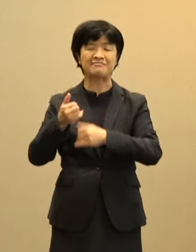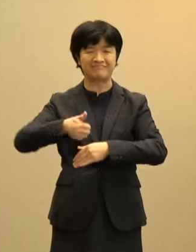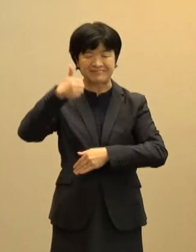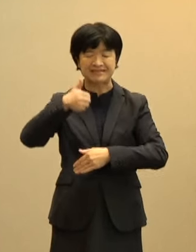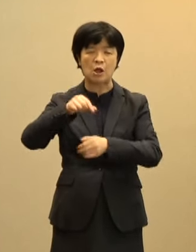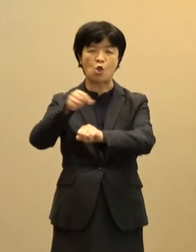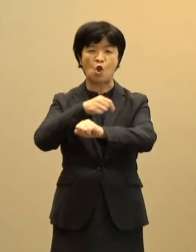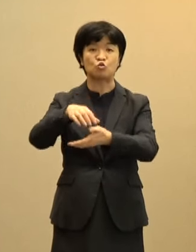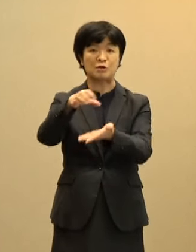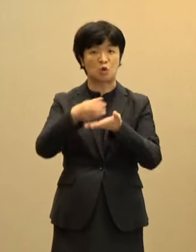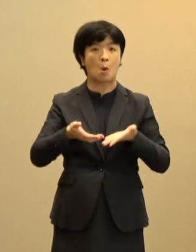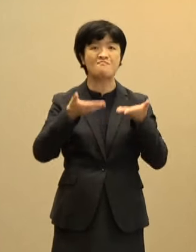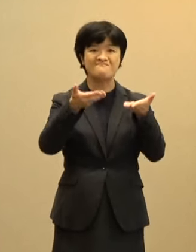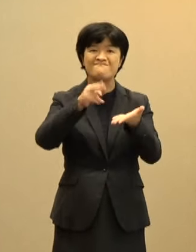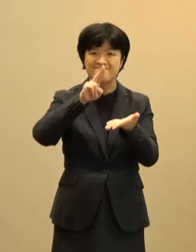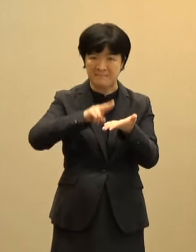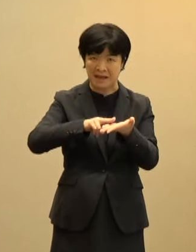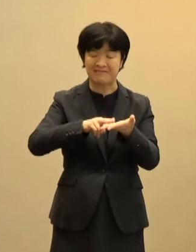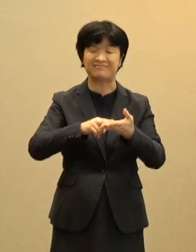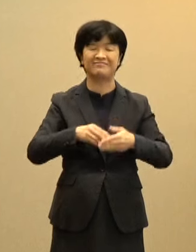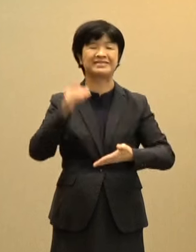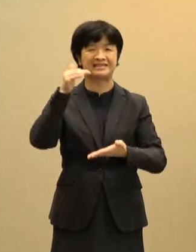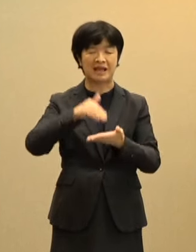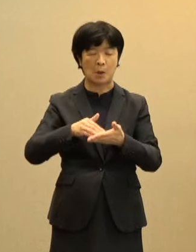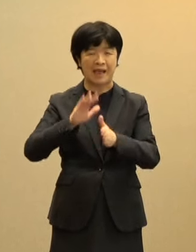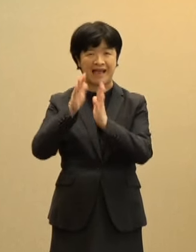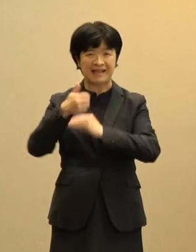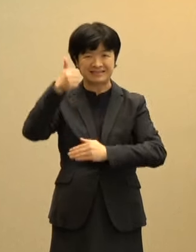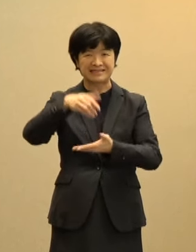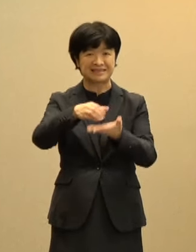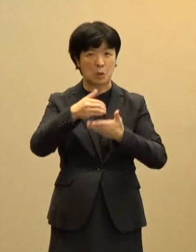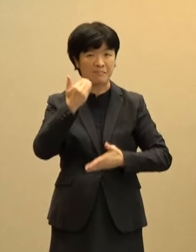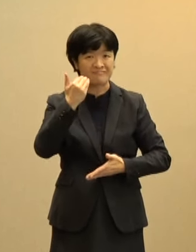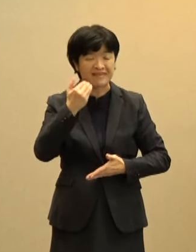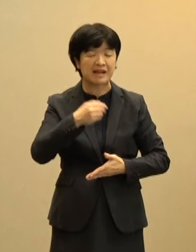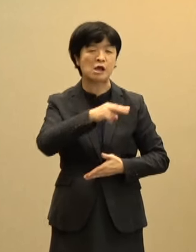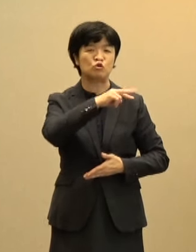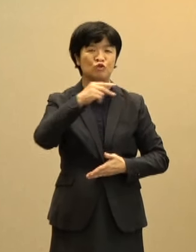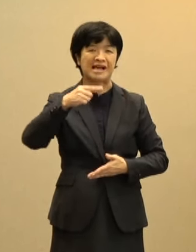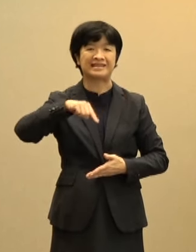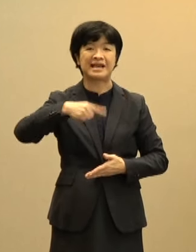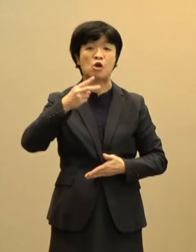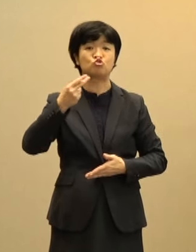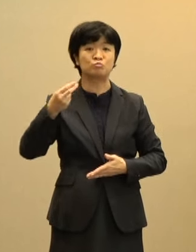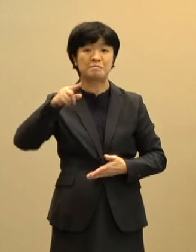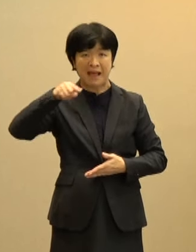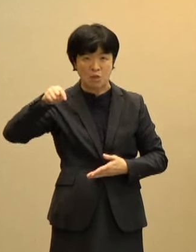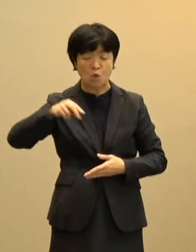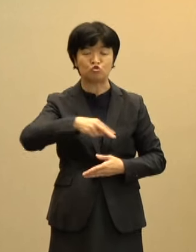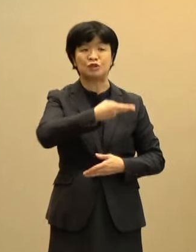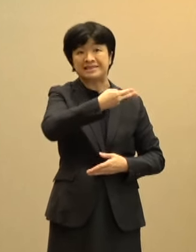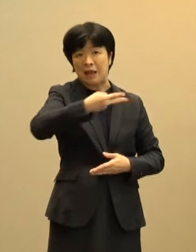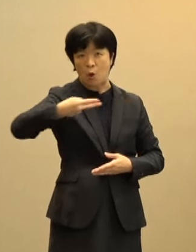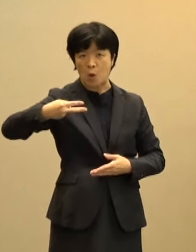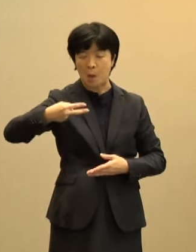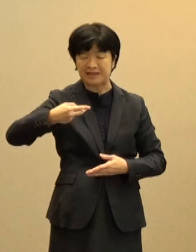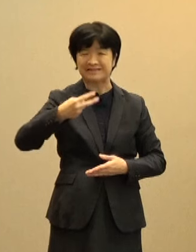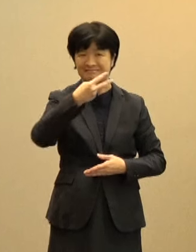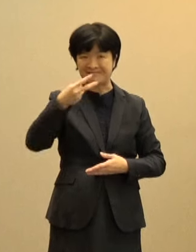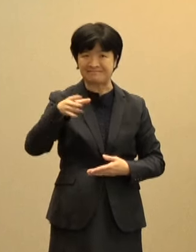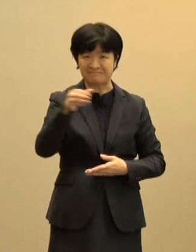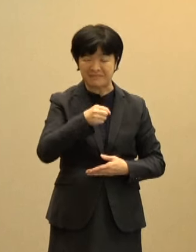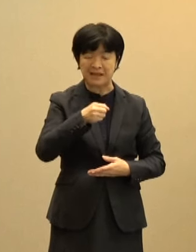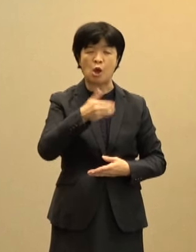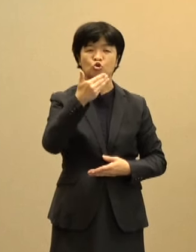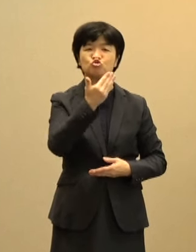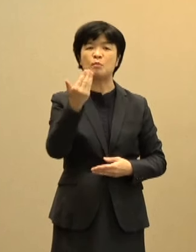しました。最後に知事賞ですが、水泳男子 100m 背泳ぎで銀メダルを獲得された久保田浩